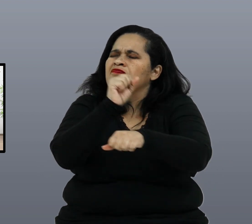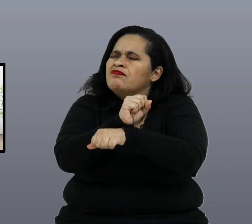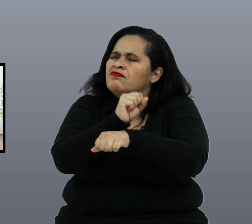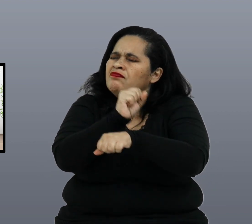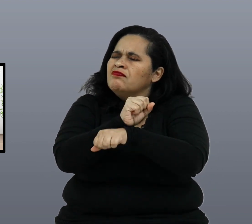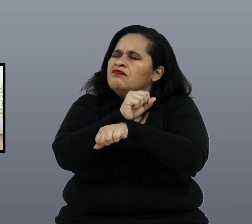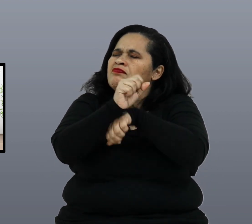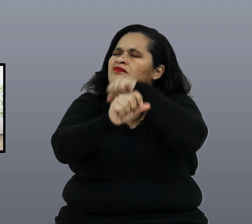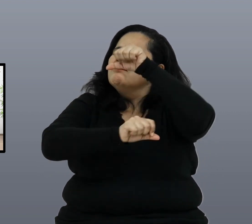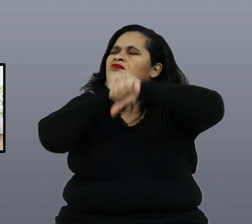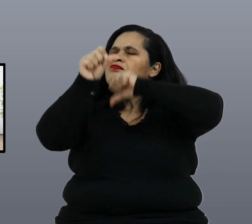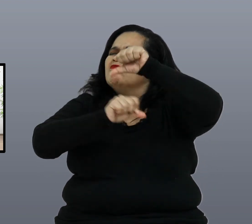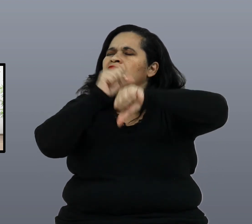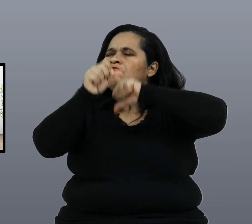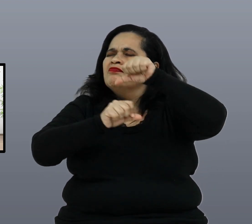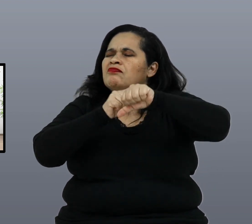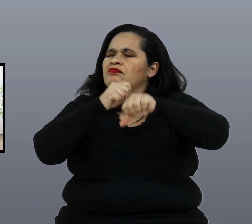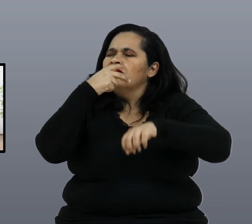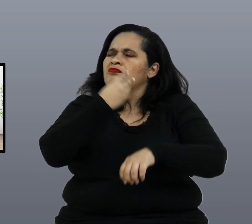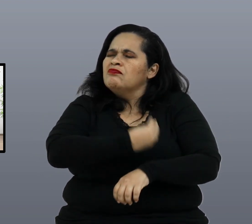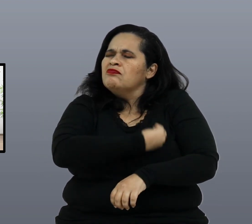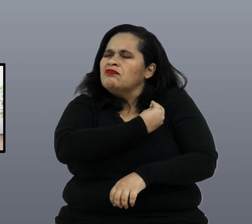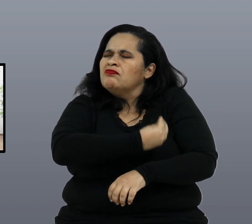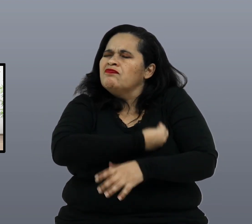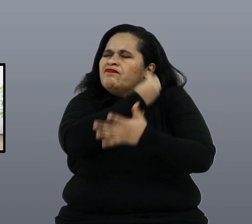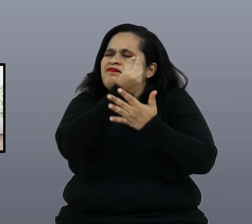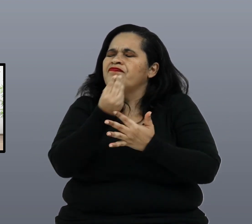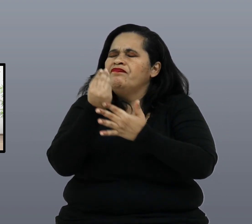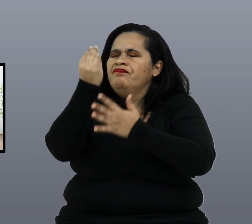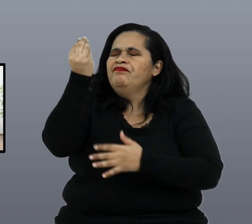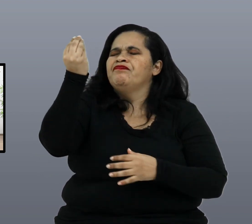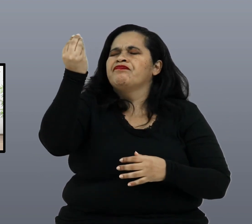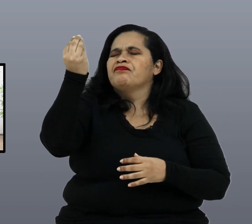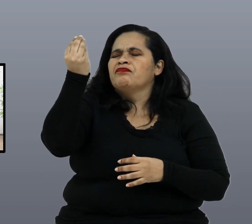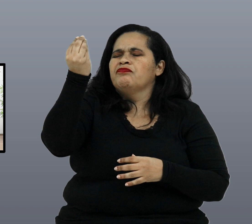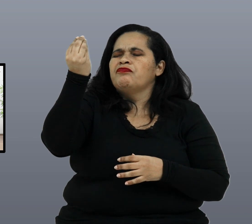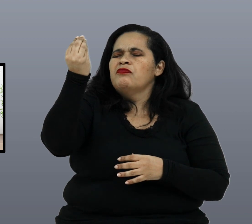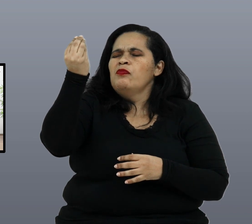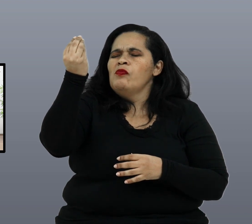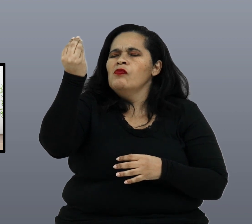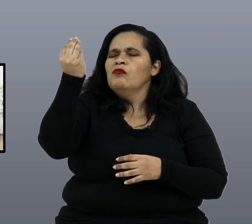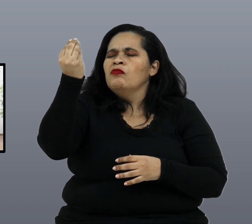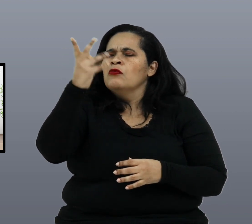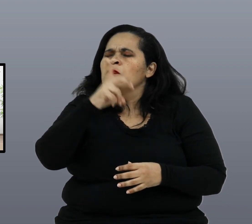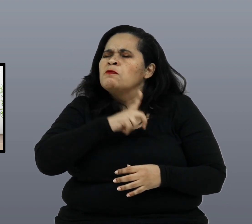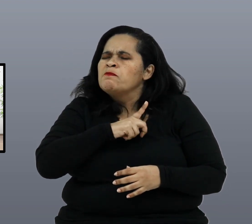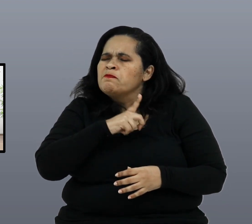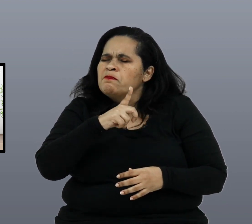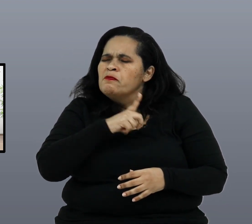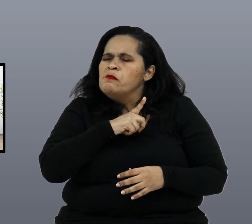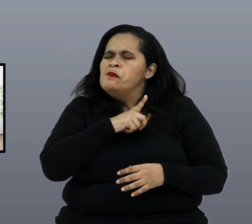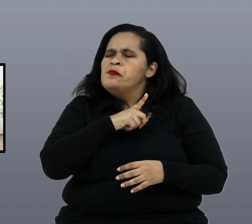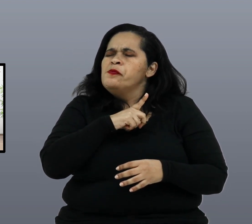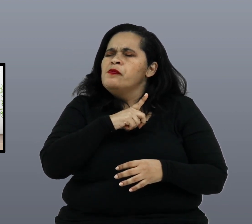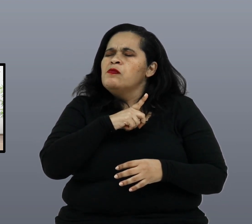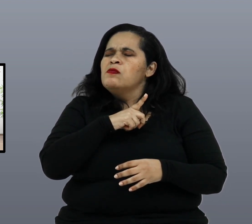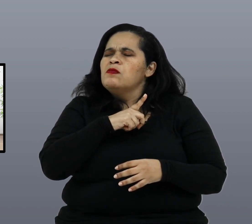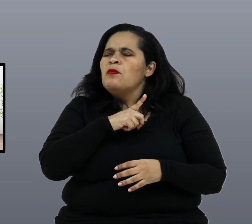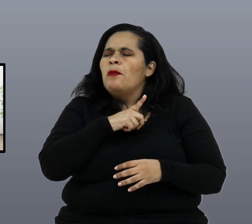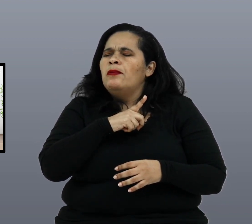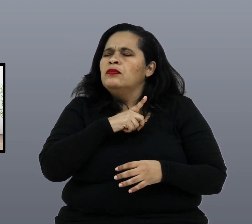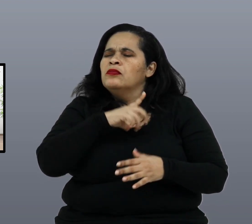história, que a nossa vida está nas suas mãos, que nós temos aquilo